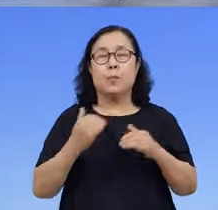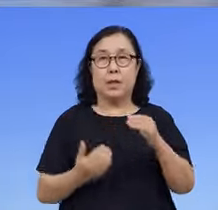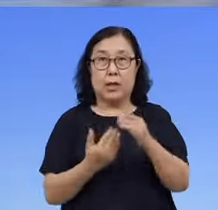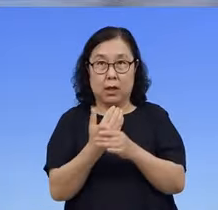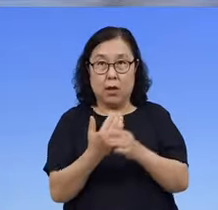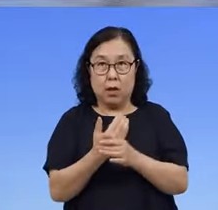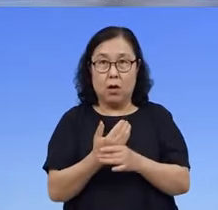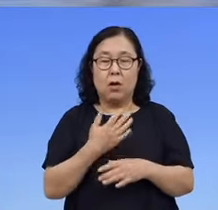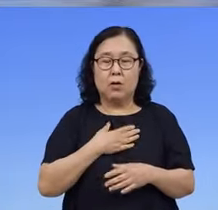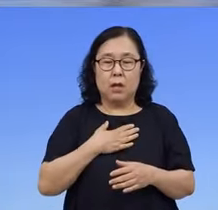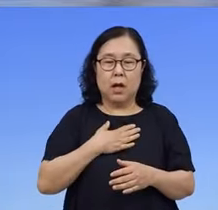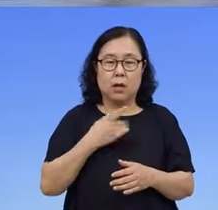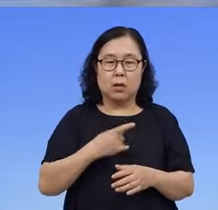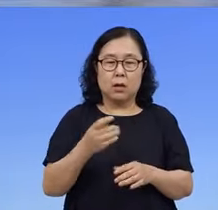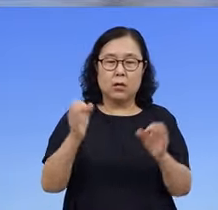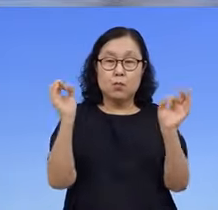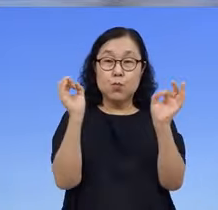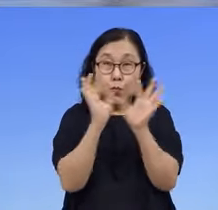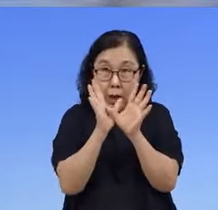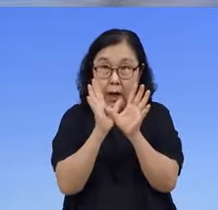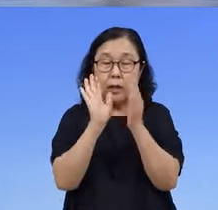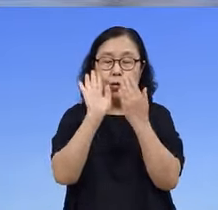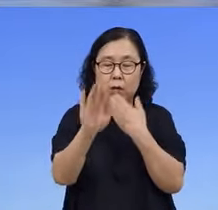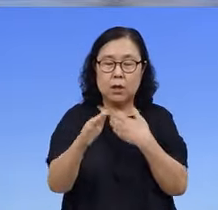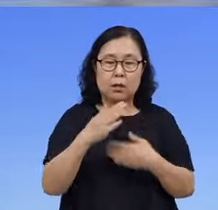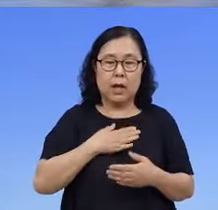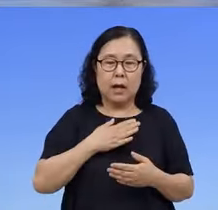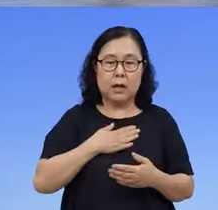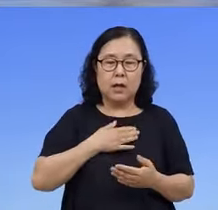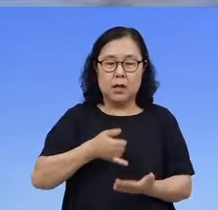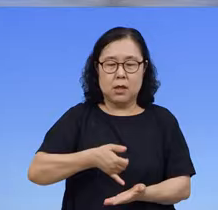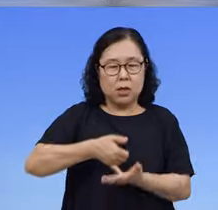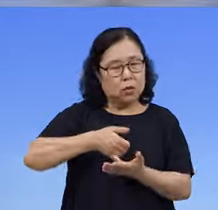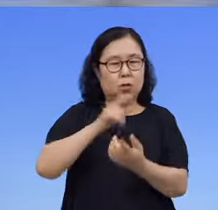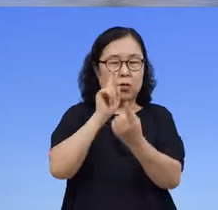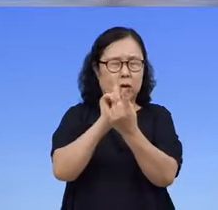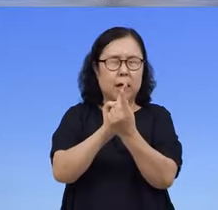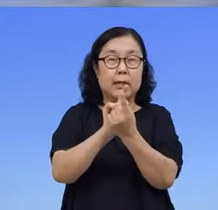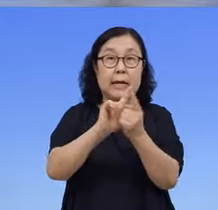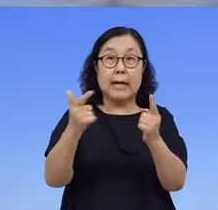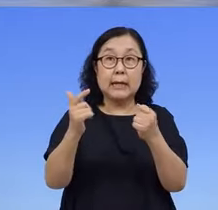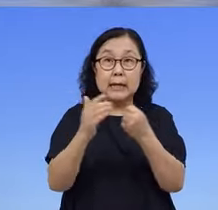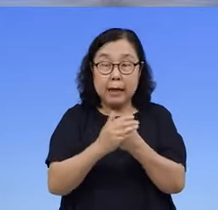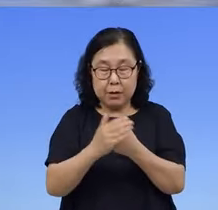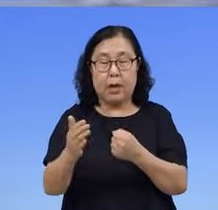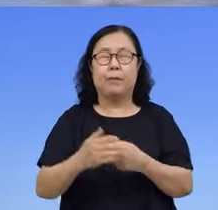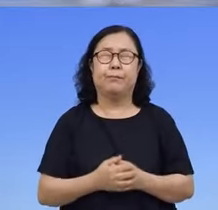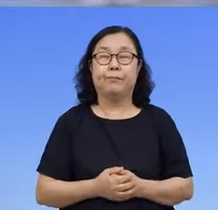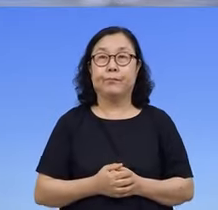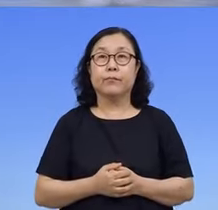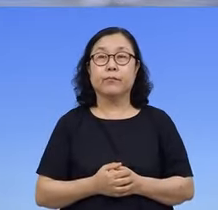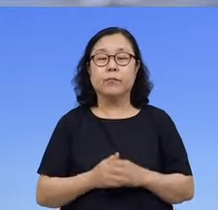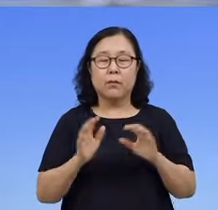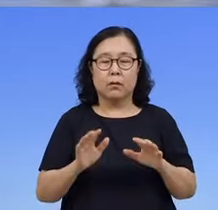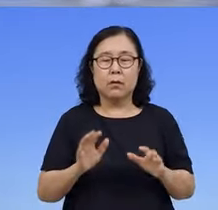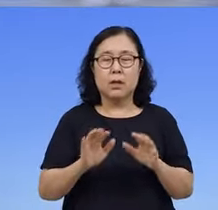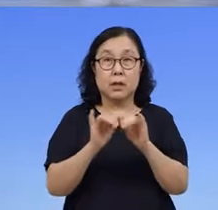나면 사람들이 내 인격으로 내 존재로 나를 인정하지 않기 때문에. 그래서 현대인들이 가진 불안의